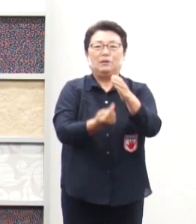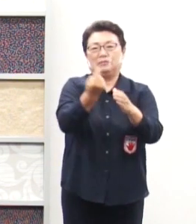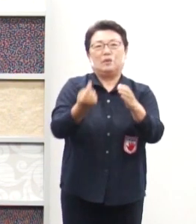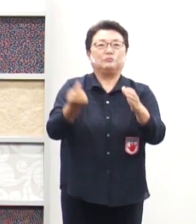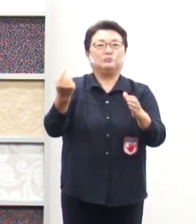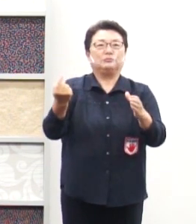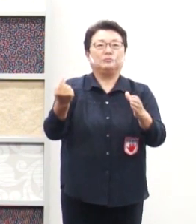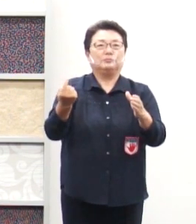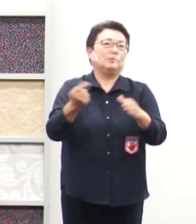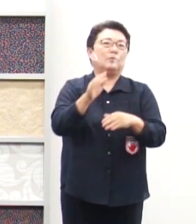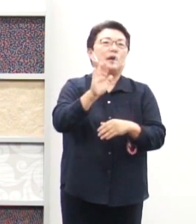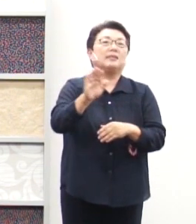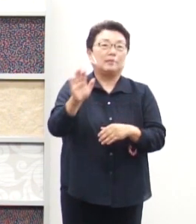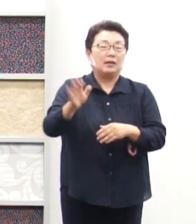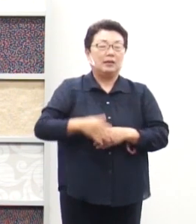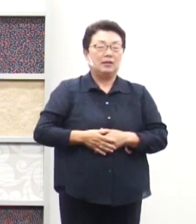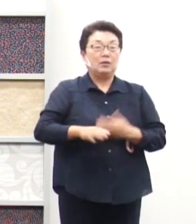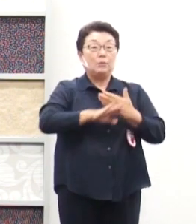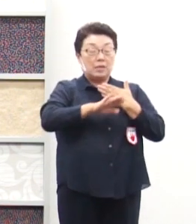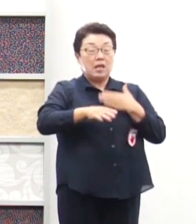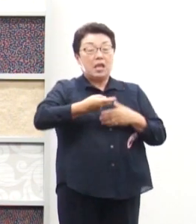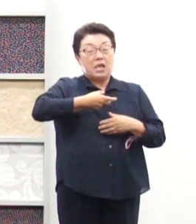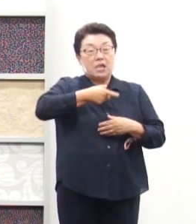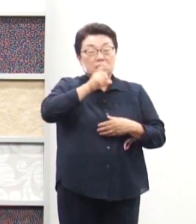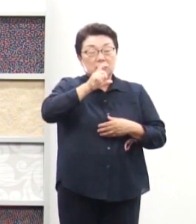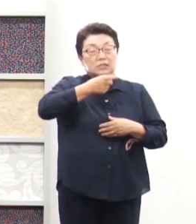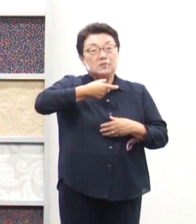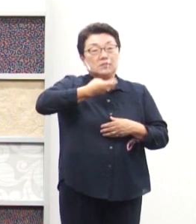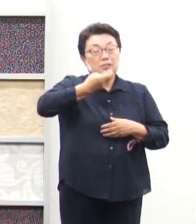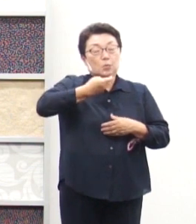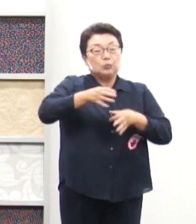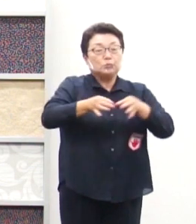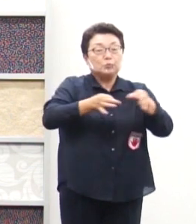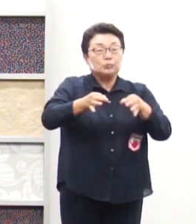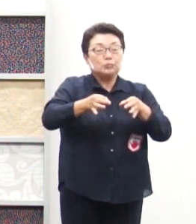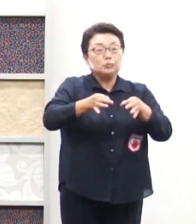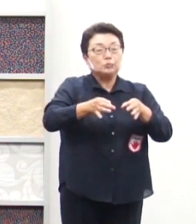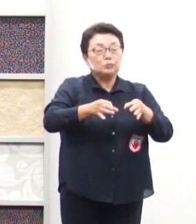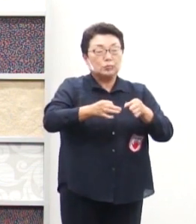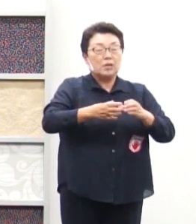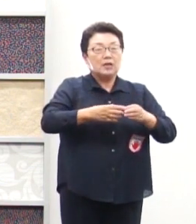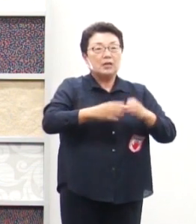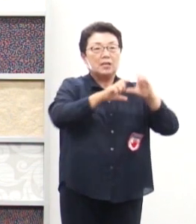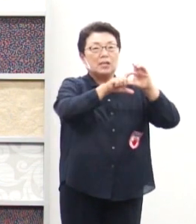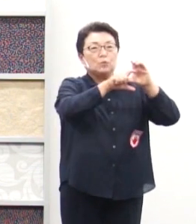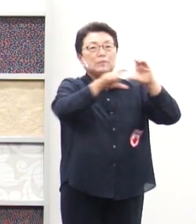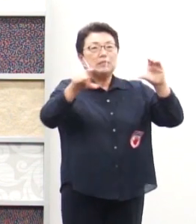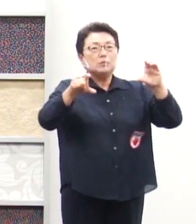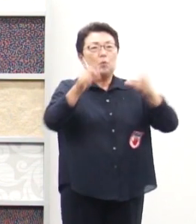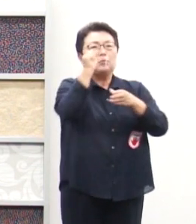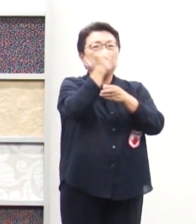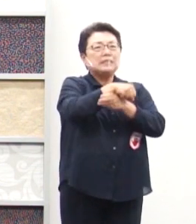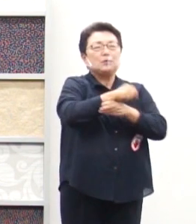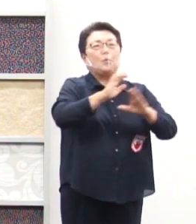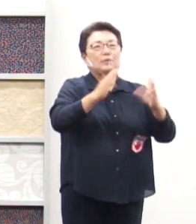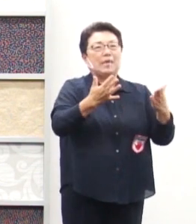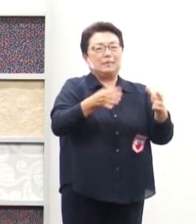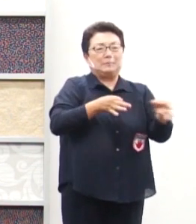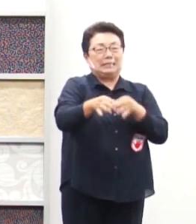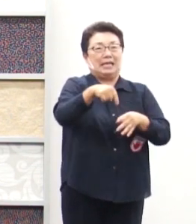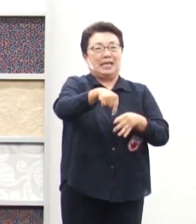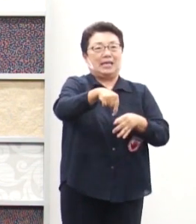ております。で飲食店関係ではグリーンゾーン認証を受けていない飲食